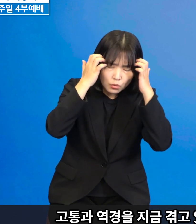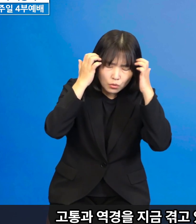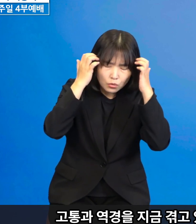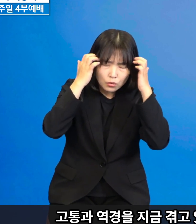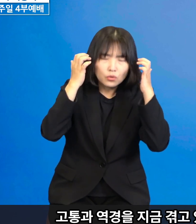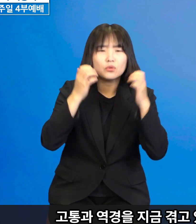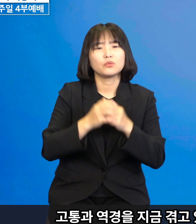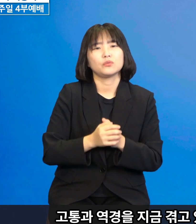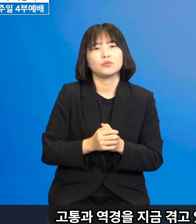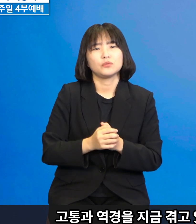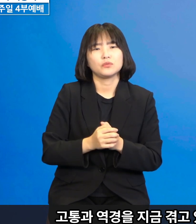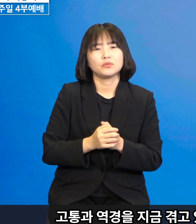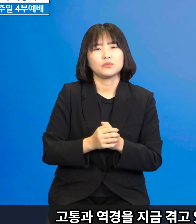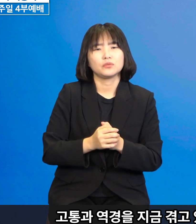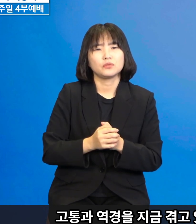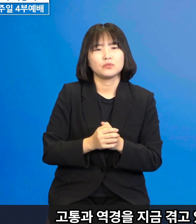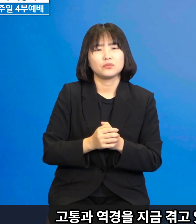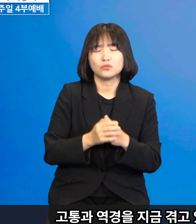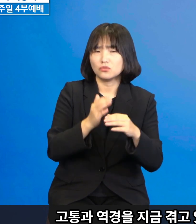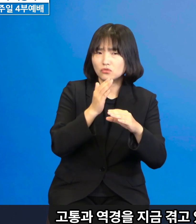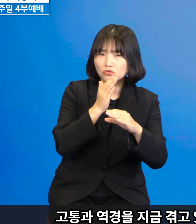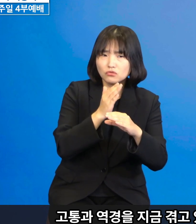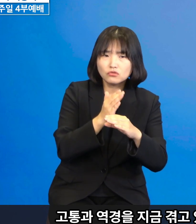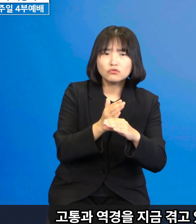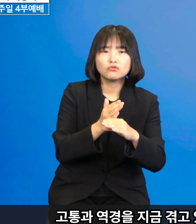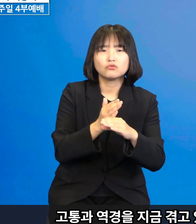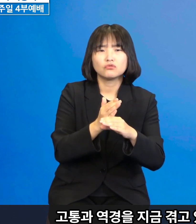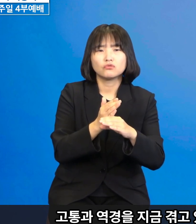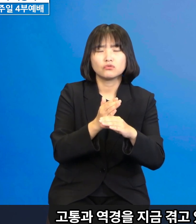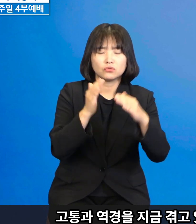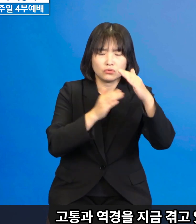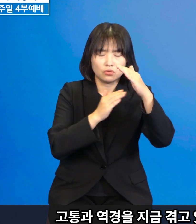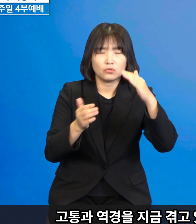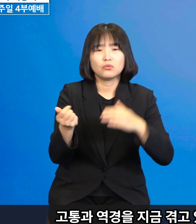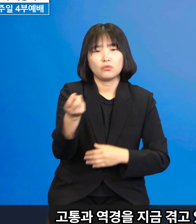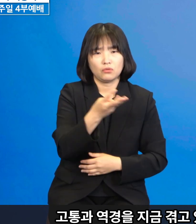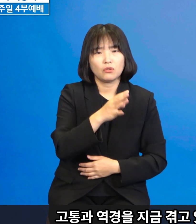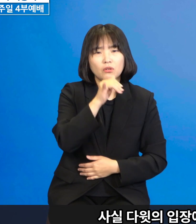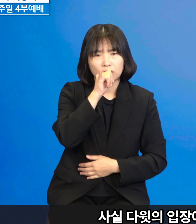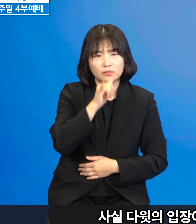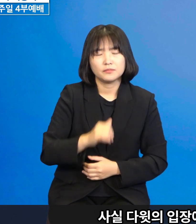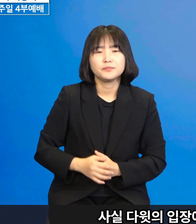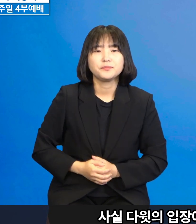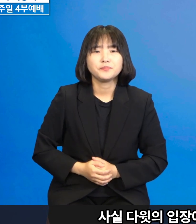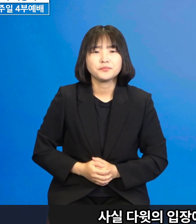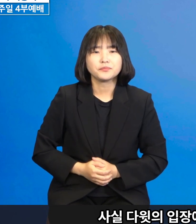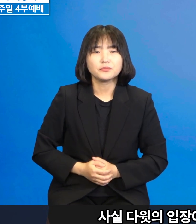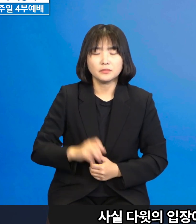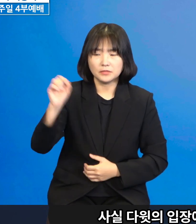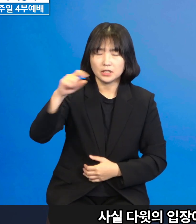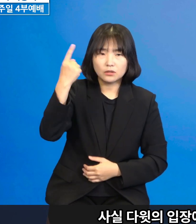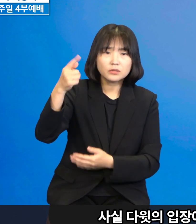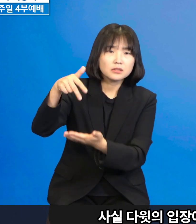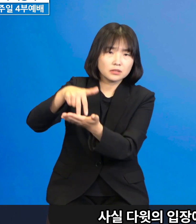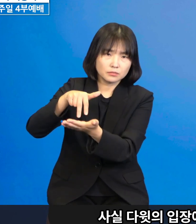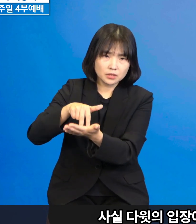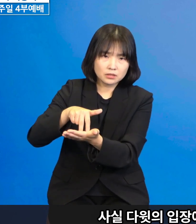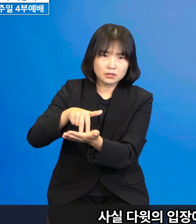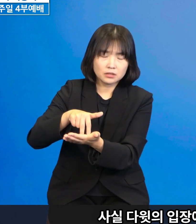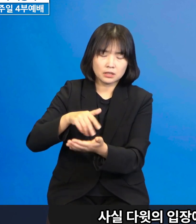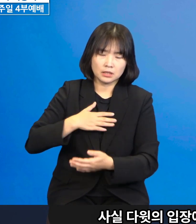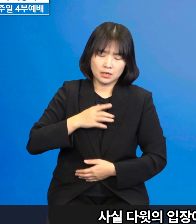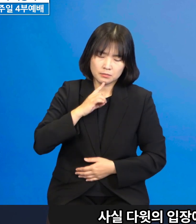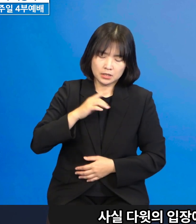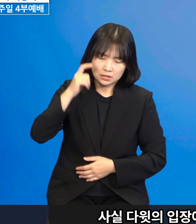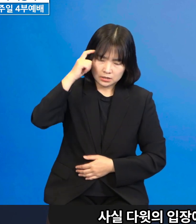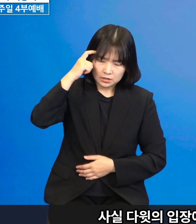역경을 지금 겪고 있는 성도님들이 또한 계십니다. 사실 다윗의 입장에서는 자신만